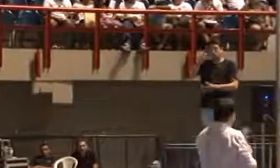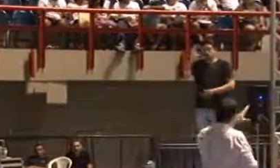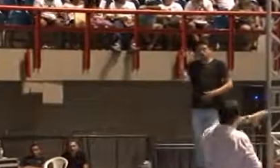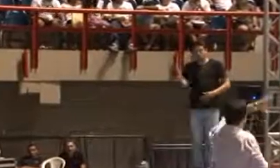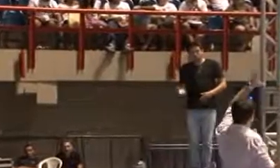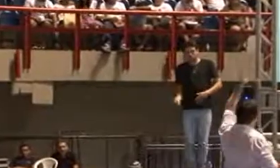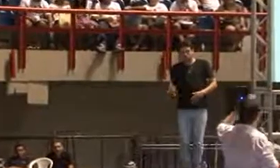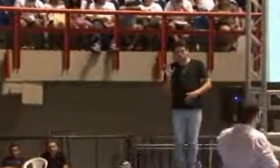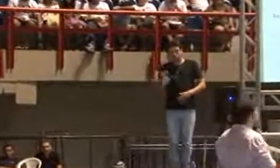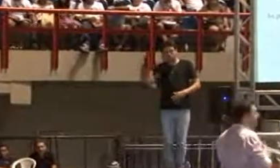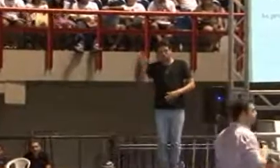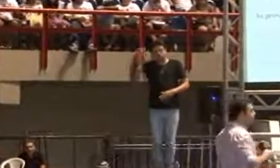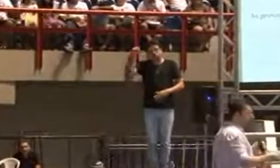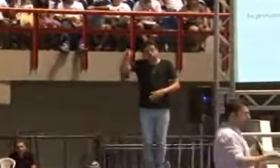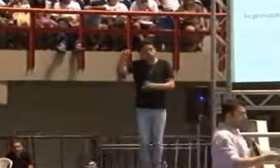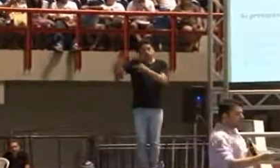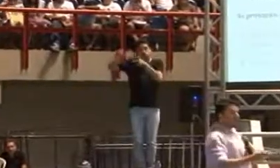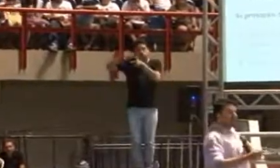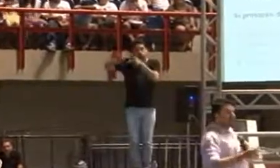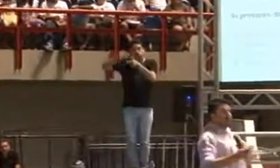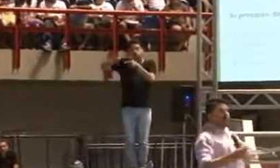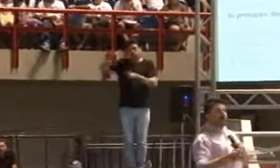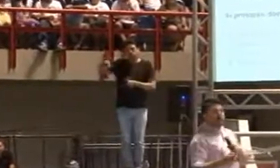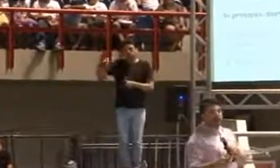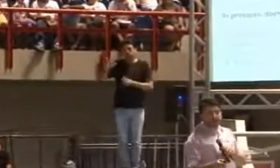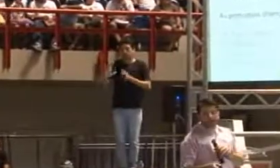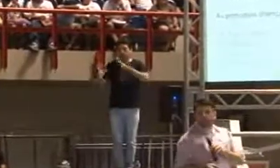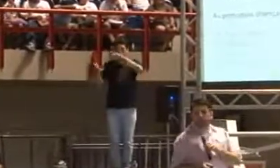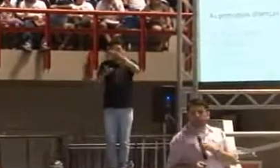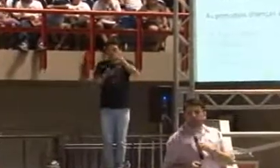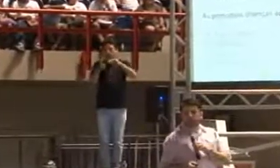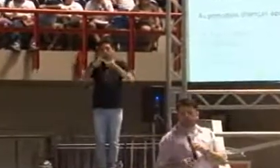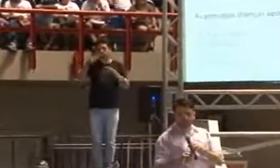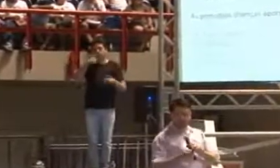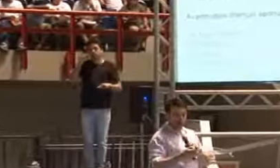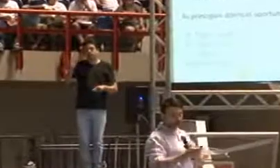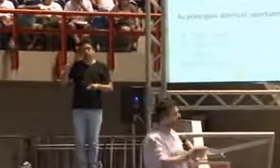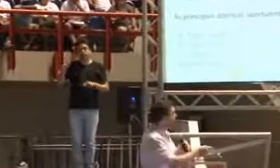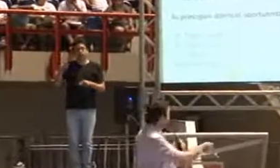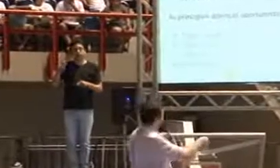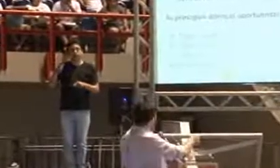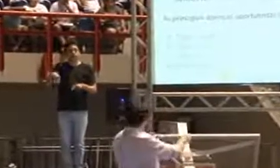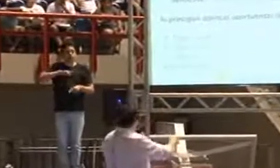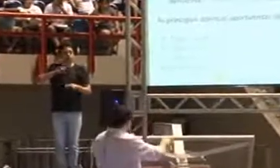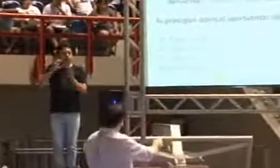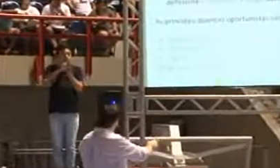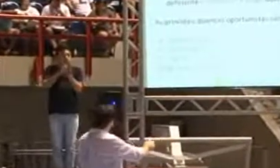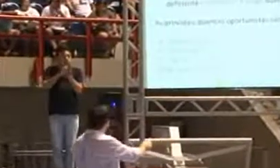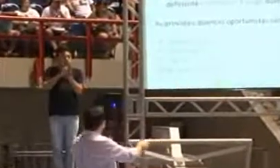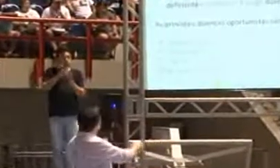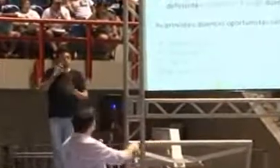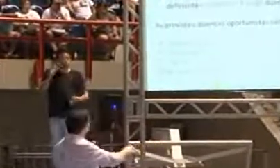o berço de toda a mazela mundial. Quem é que causa AIDS? É o chamado